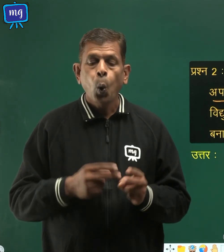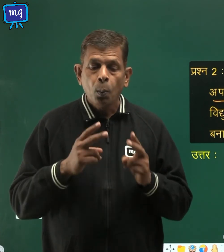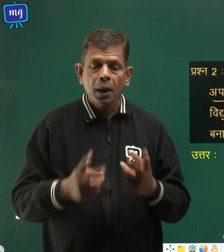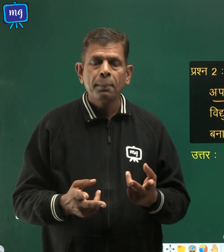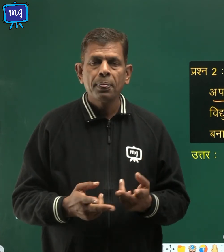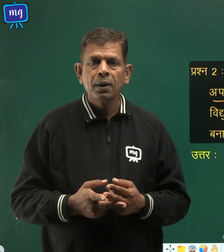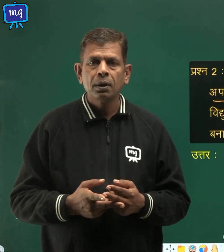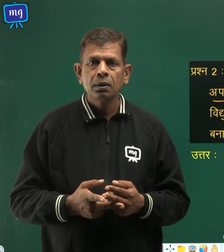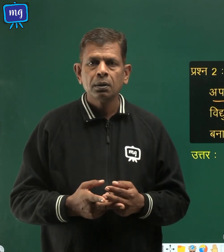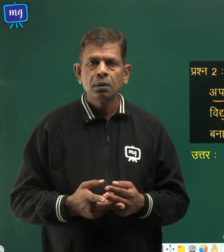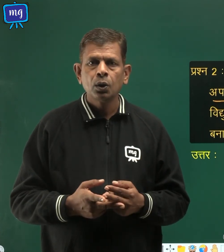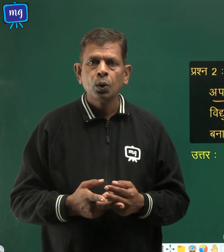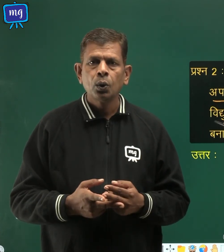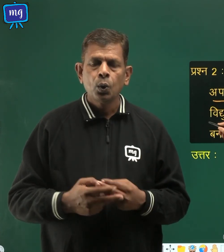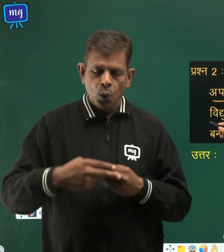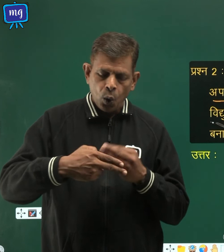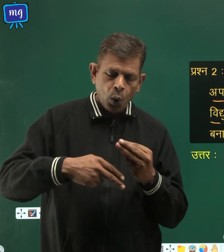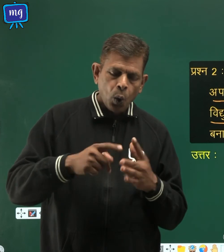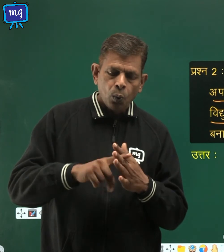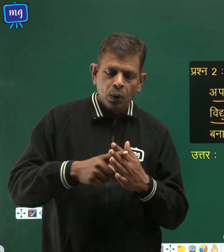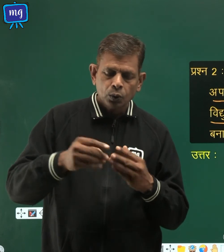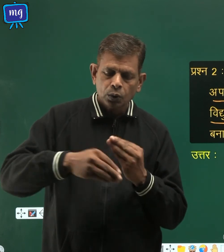उपलब्ध विद्युत लेपित